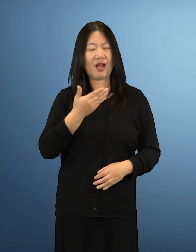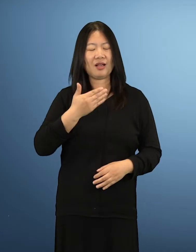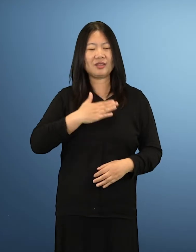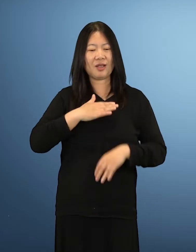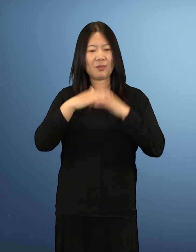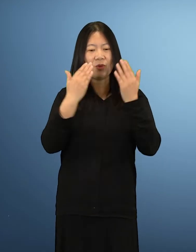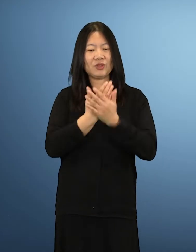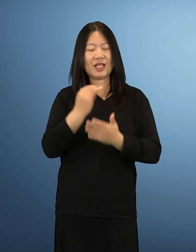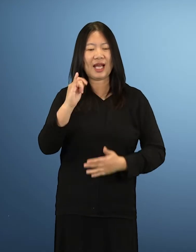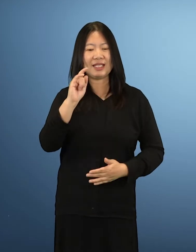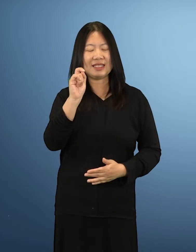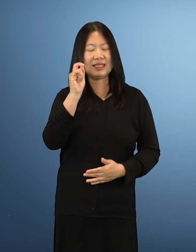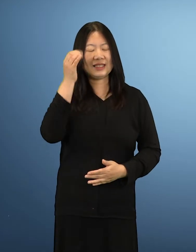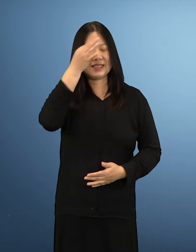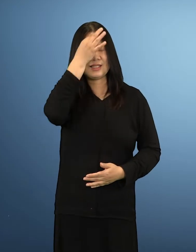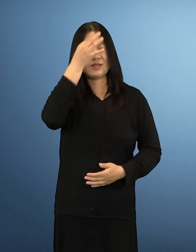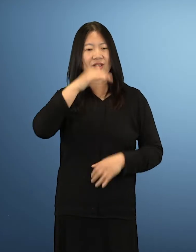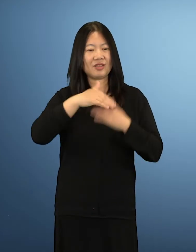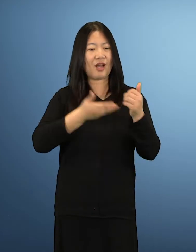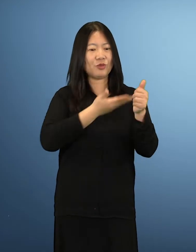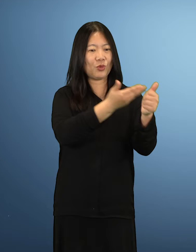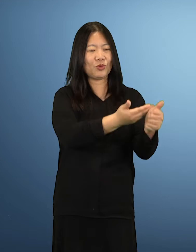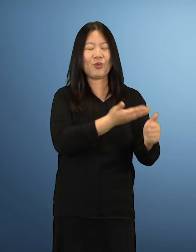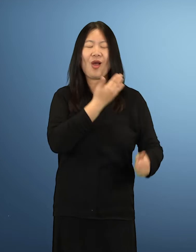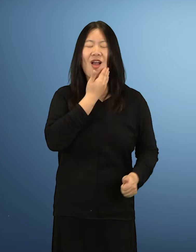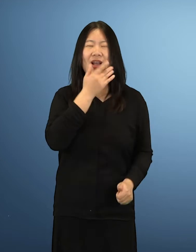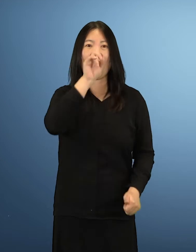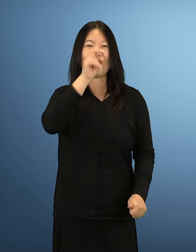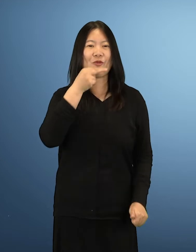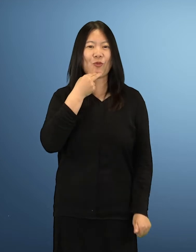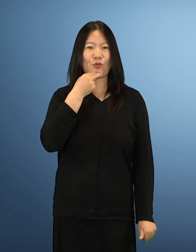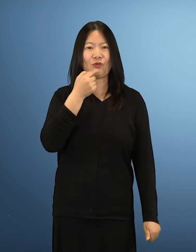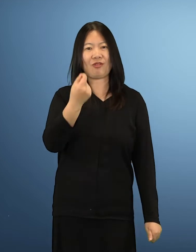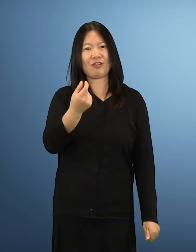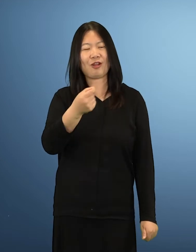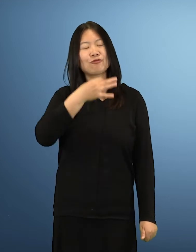기술을 다 줘도 아깝지 않을 것이다.